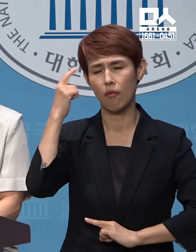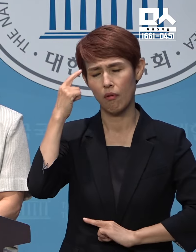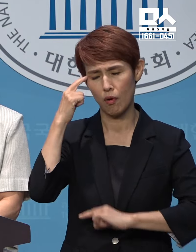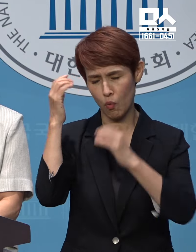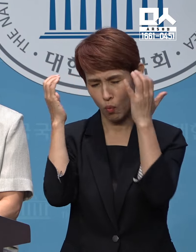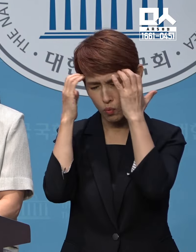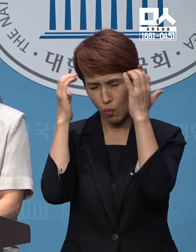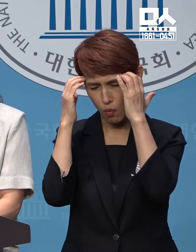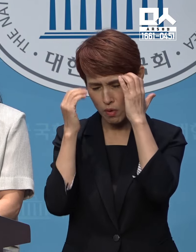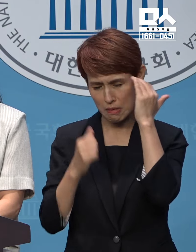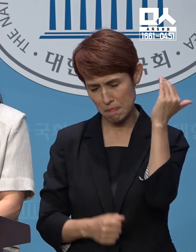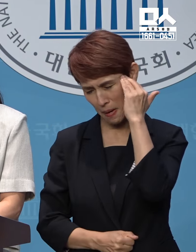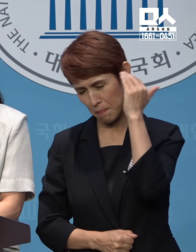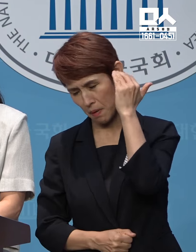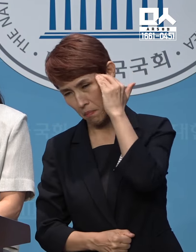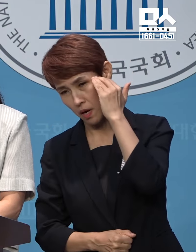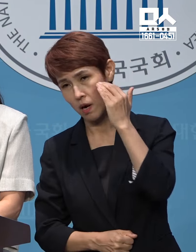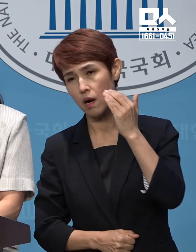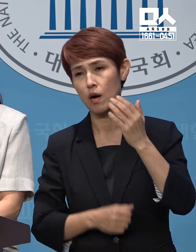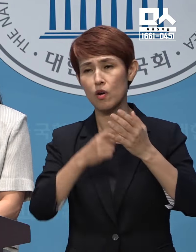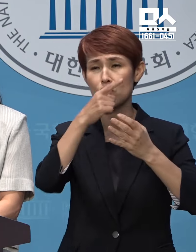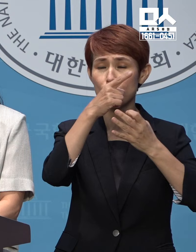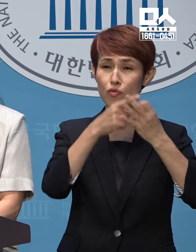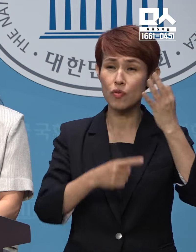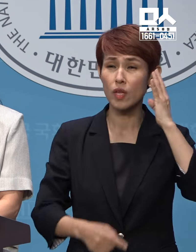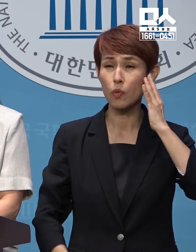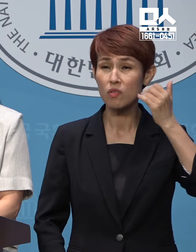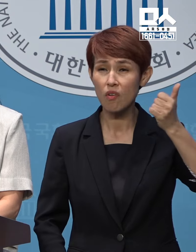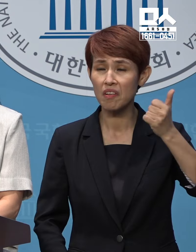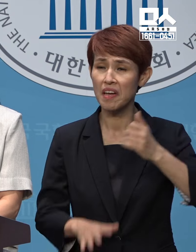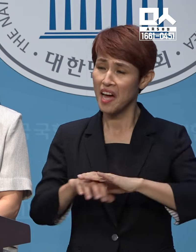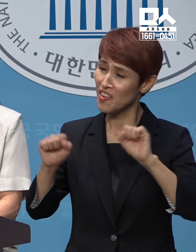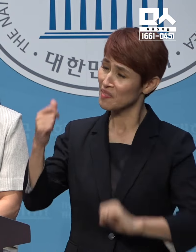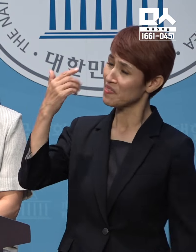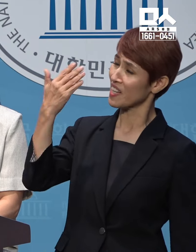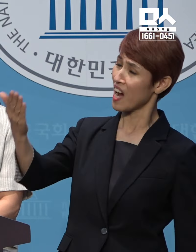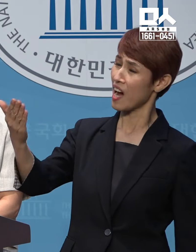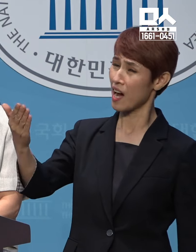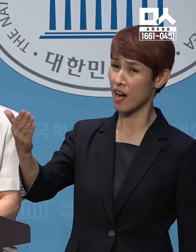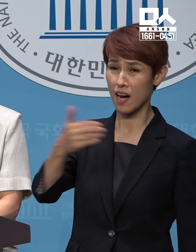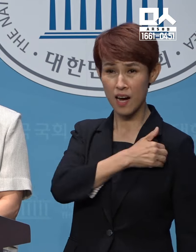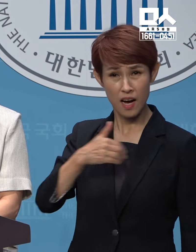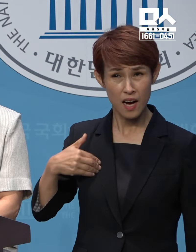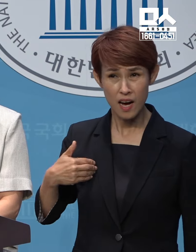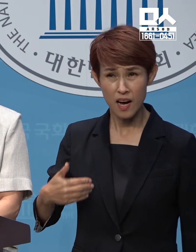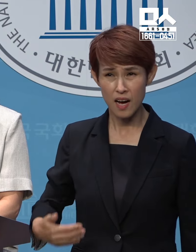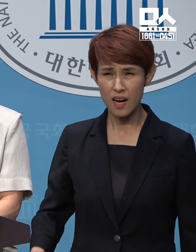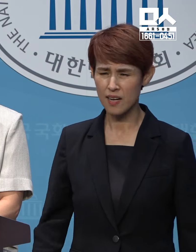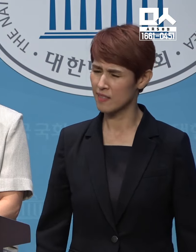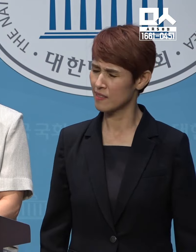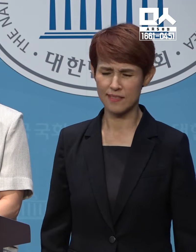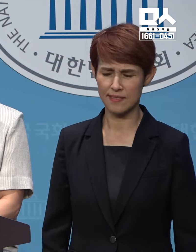퍼붓는 윤 대통령이 어떻게 안녕하시냐고 물을 수 있습니까?